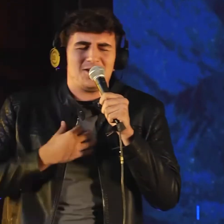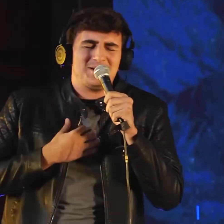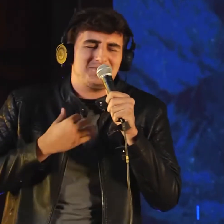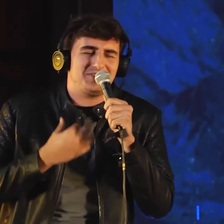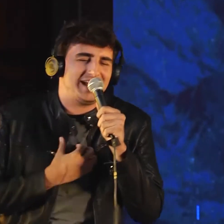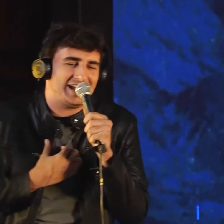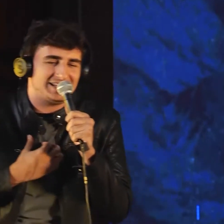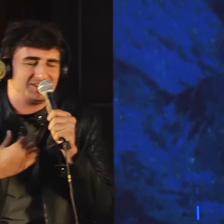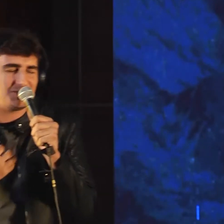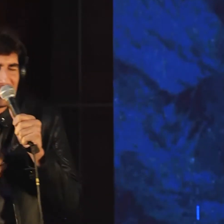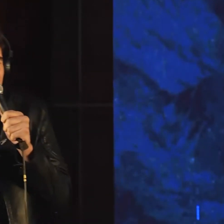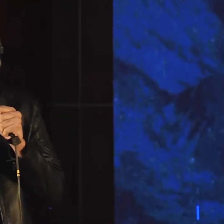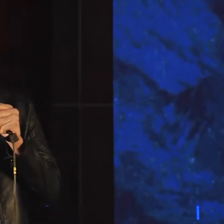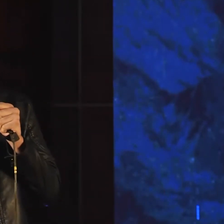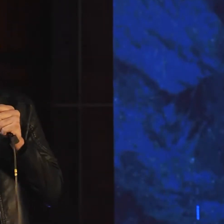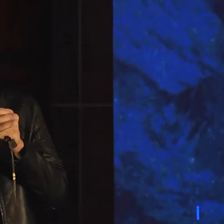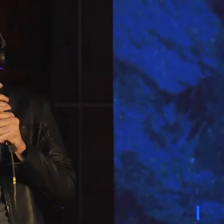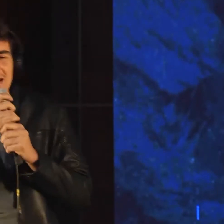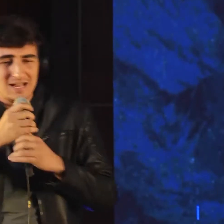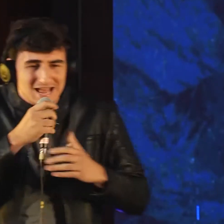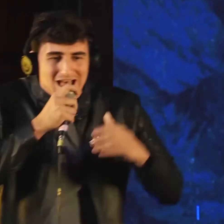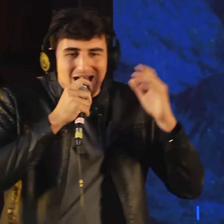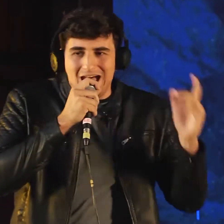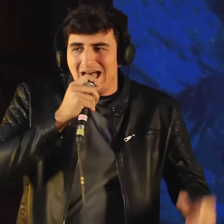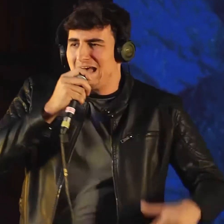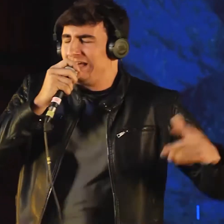minha alma vem suster.